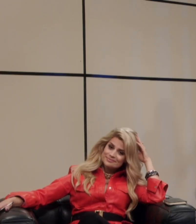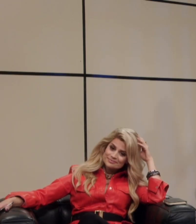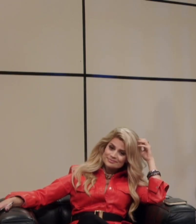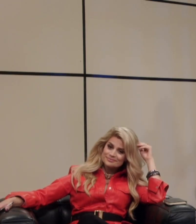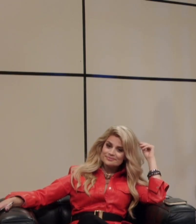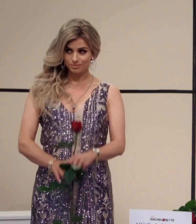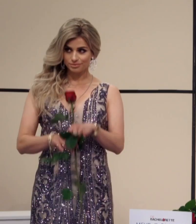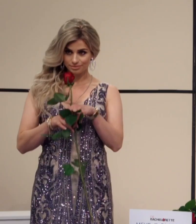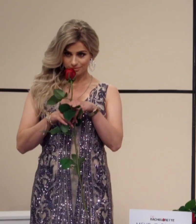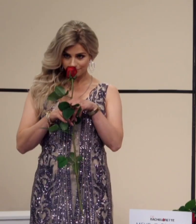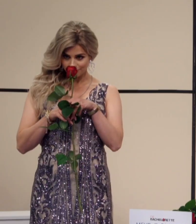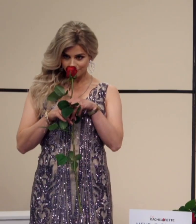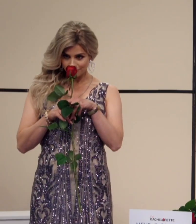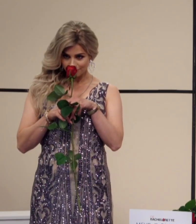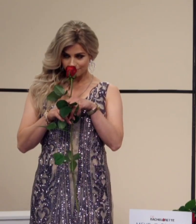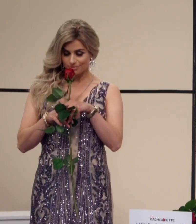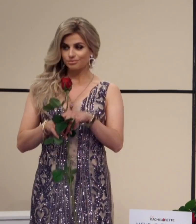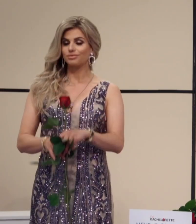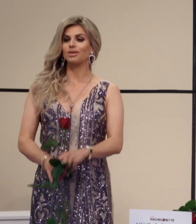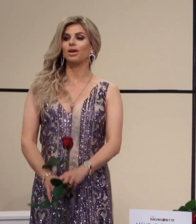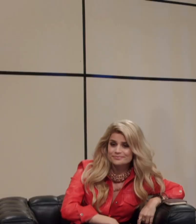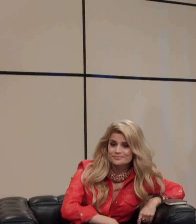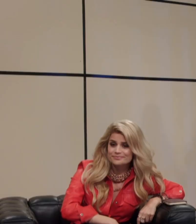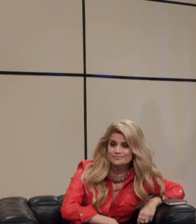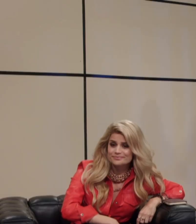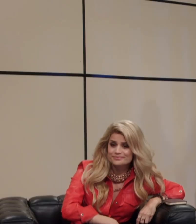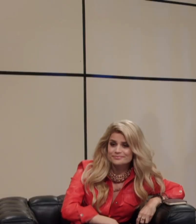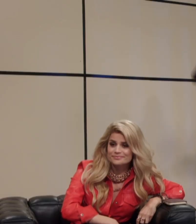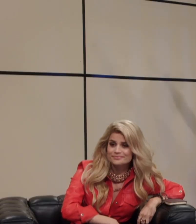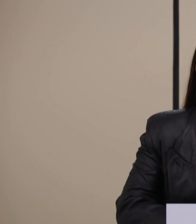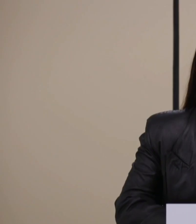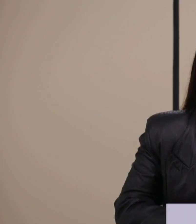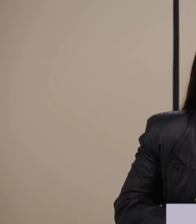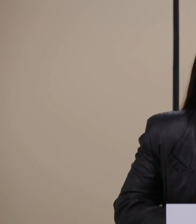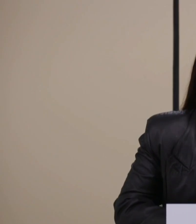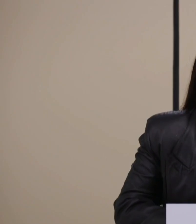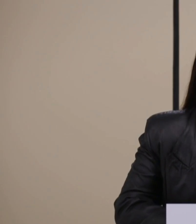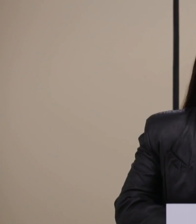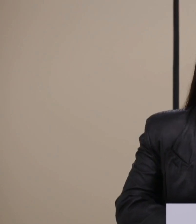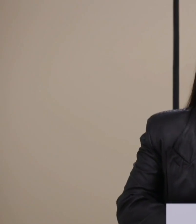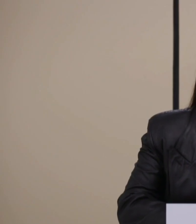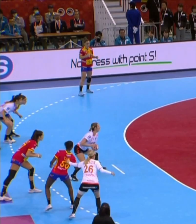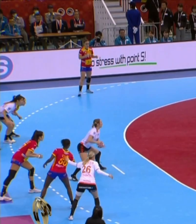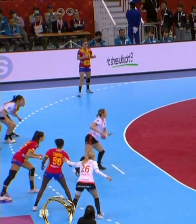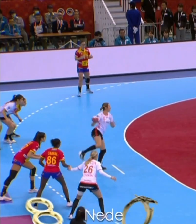-moment nummer 8. De handbaldames die worden wereldkampioen. Klopt.